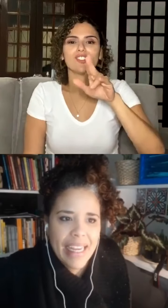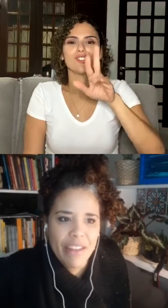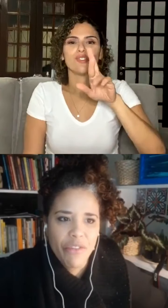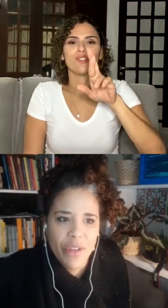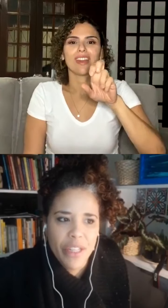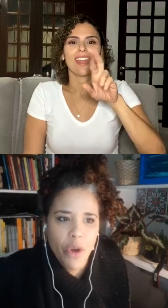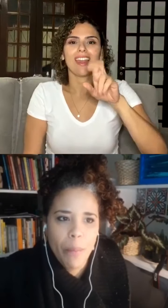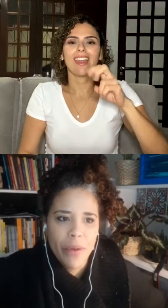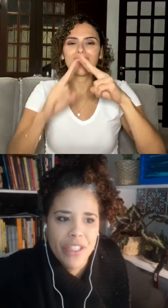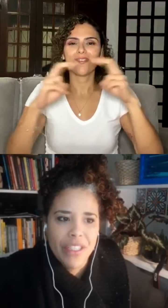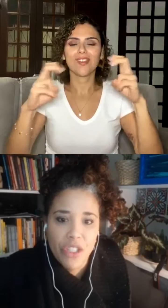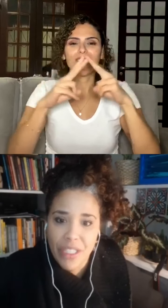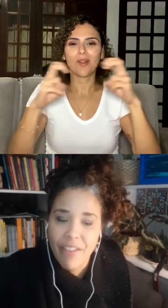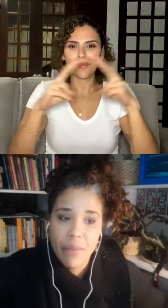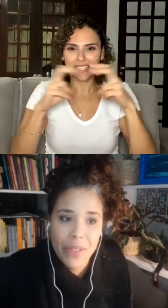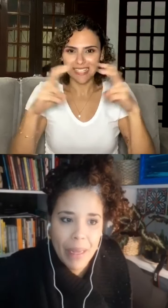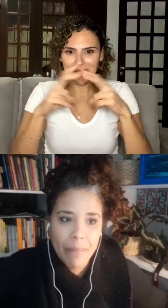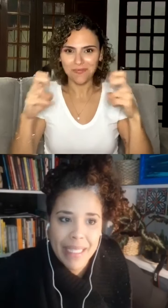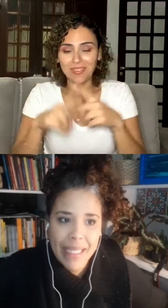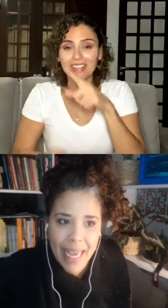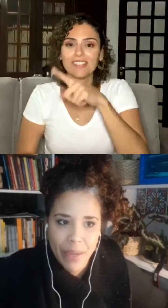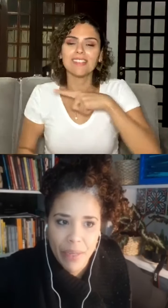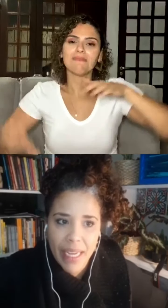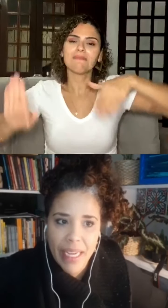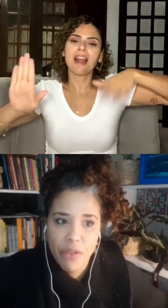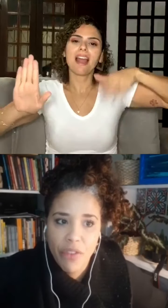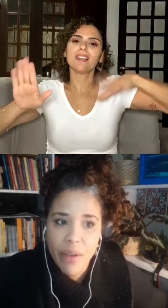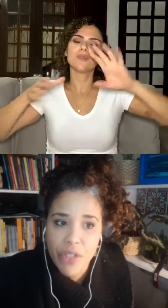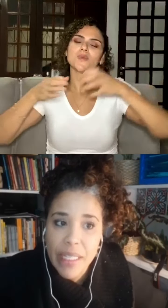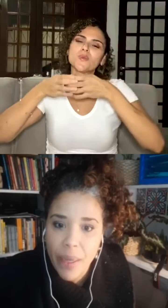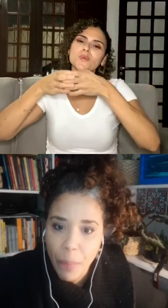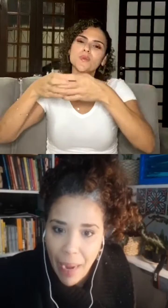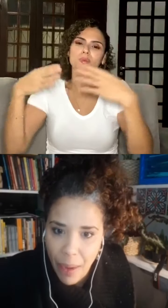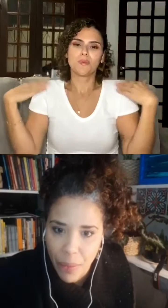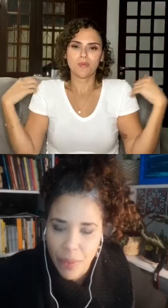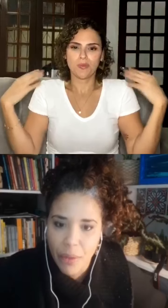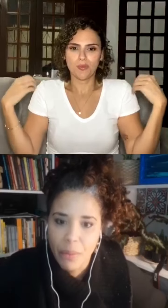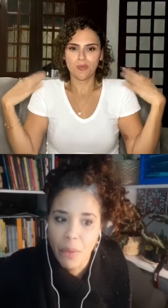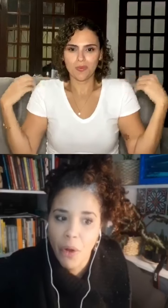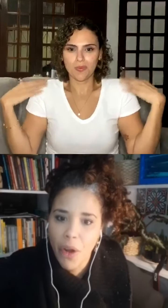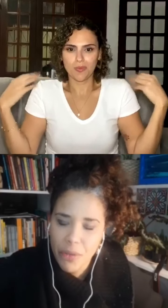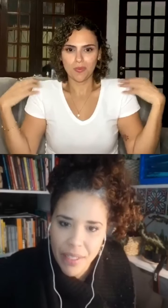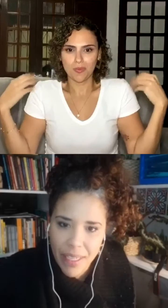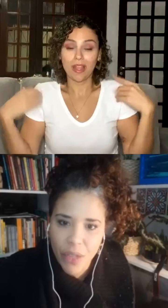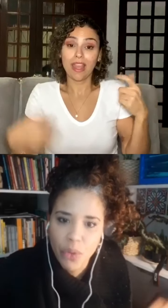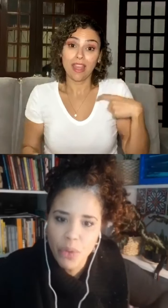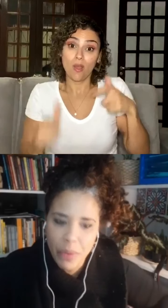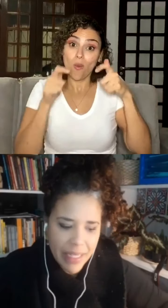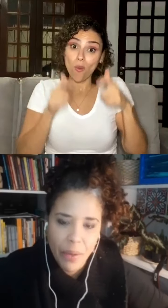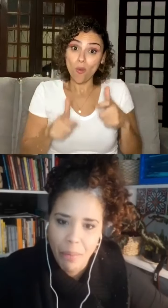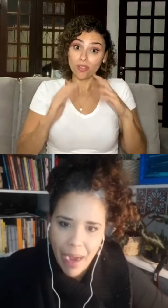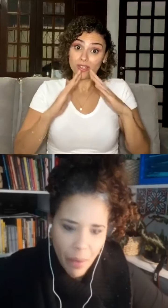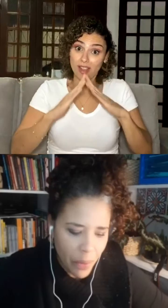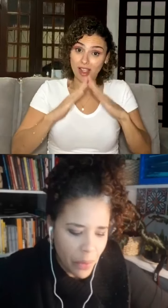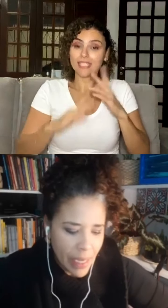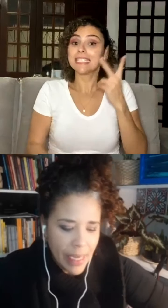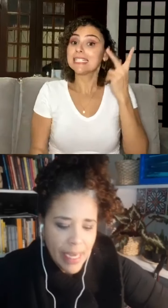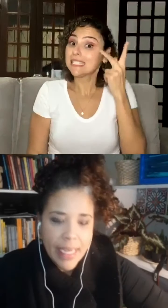em Florianópolis. Estávamos em passeio, né? Eu falo de São Paulo, eu moro e atuo em São